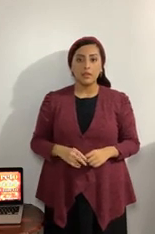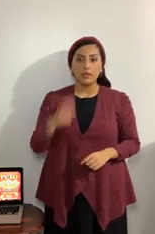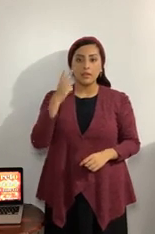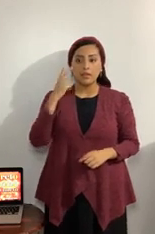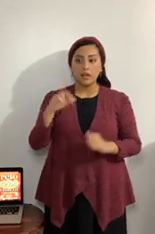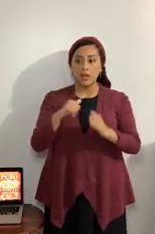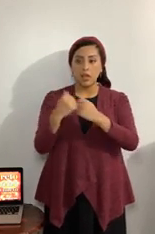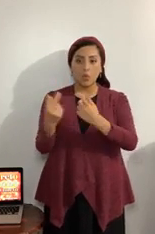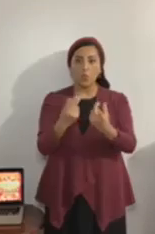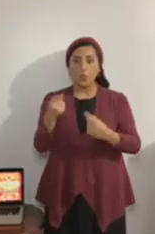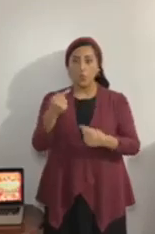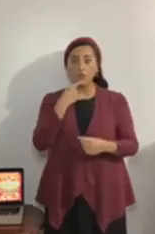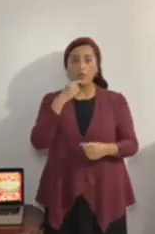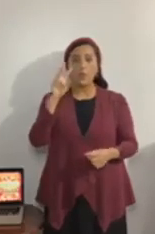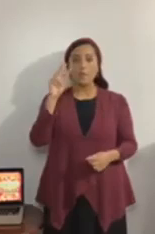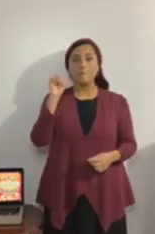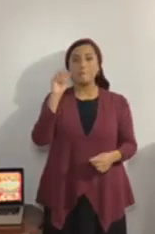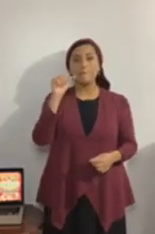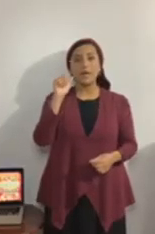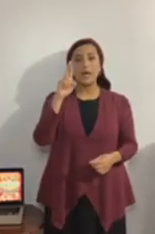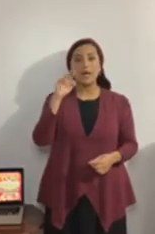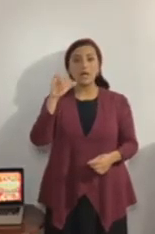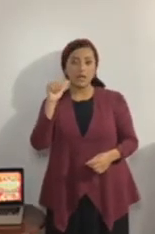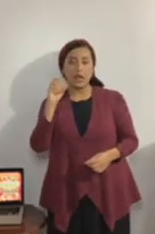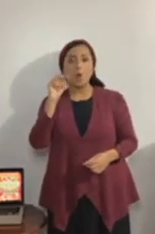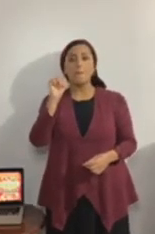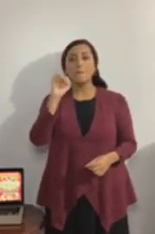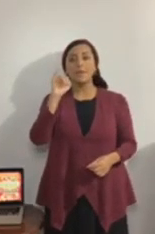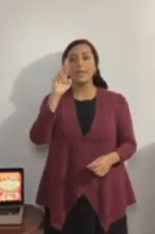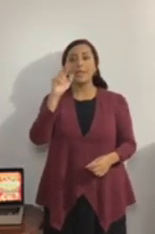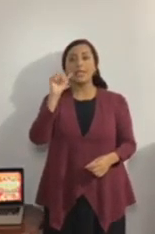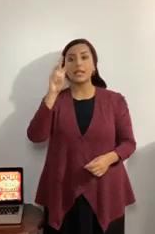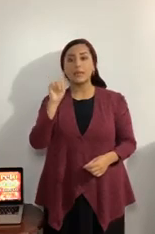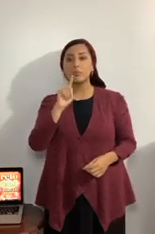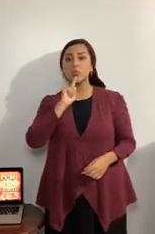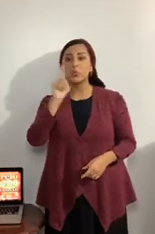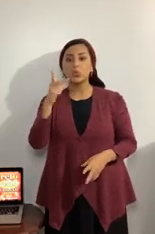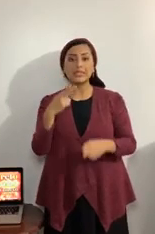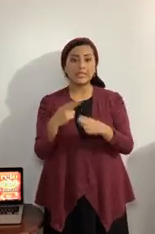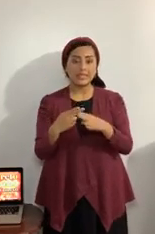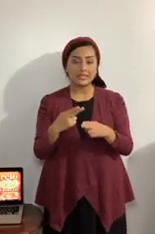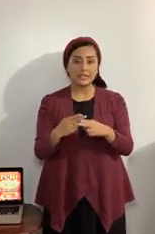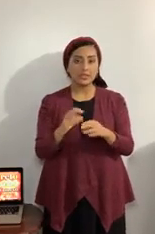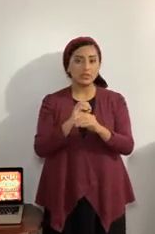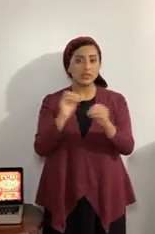entonces dicen María. Su nombre es Miriam en hebreo, y no tiene nada que ver con esta diosa del diablo.